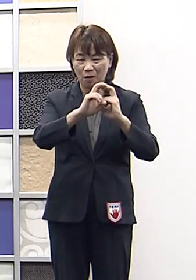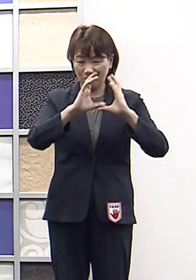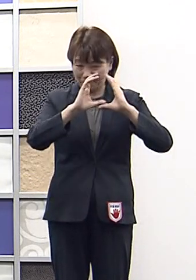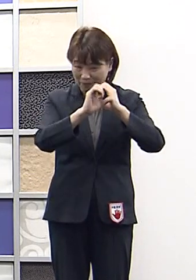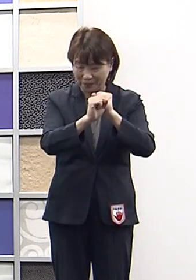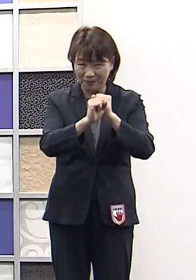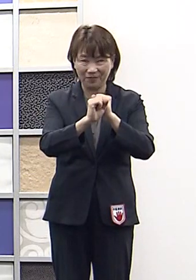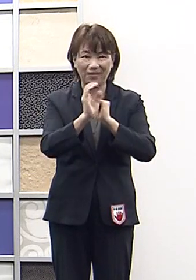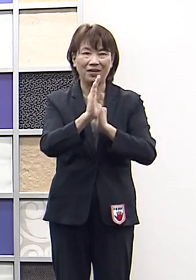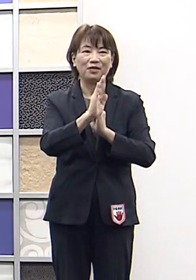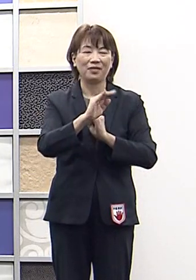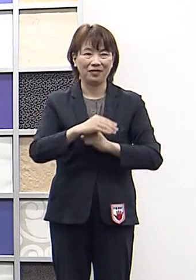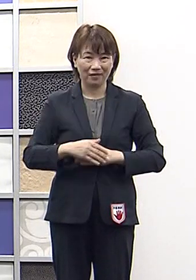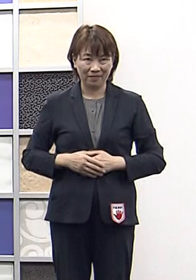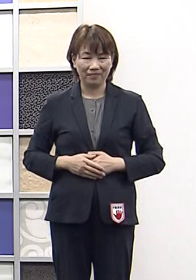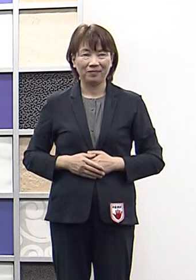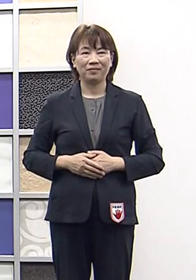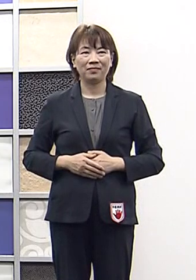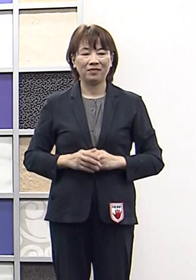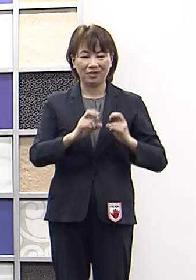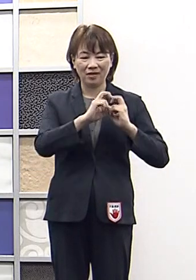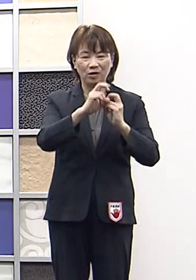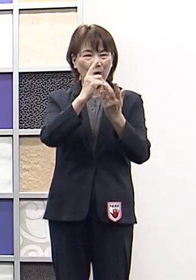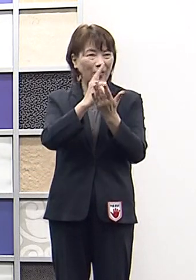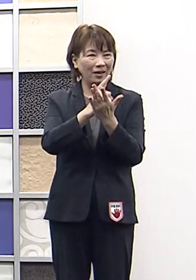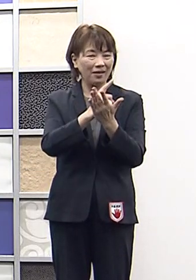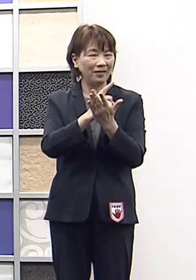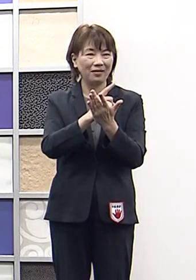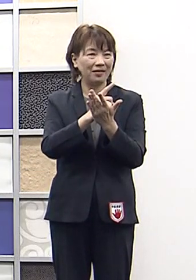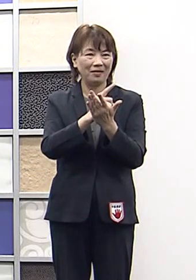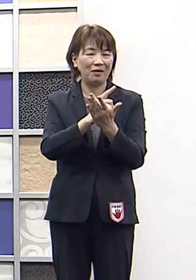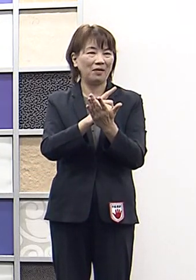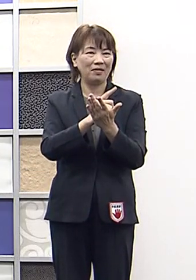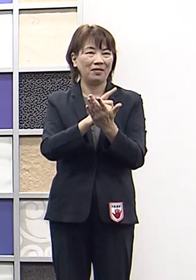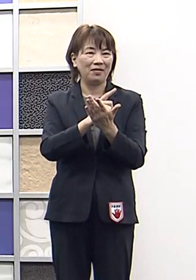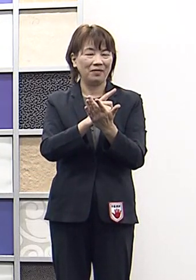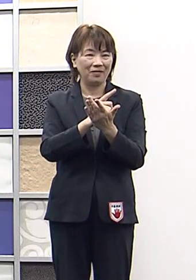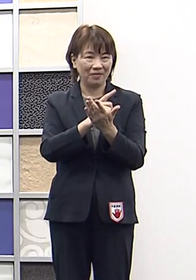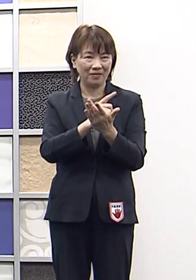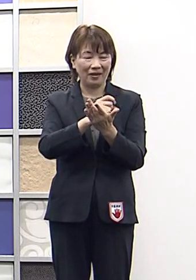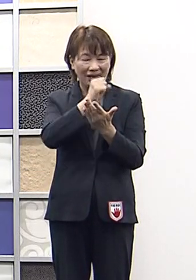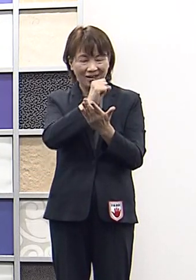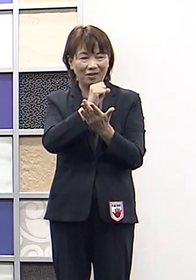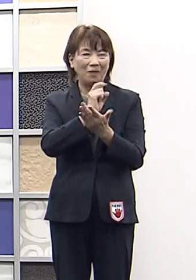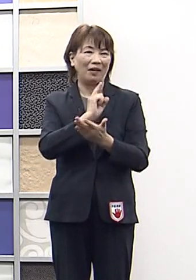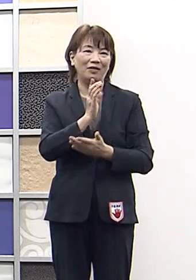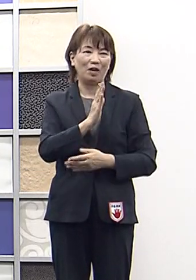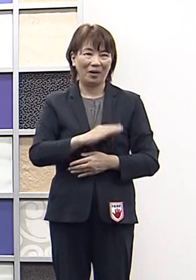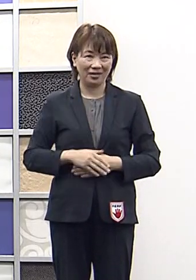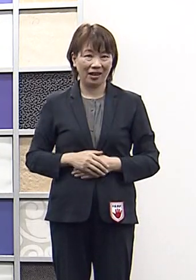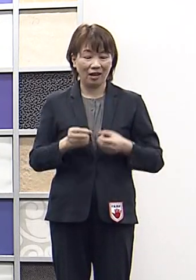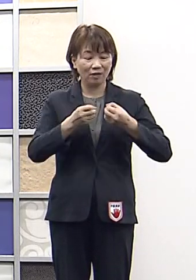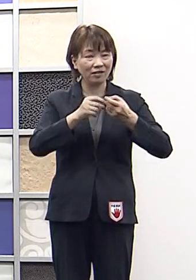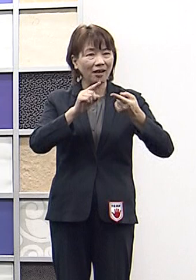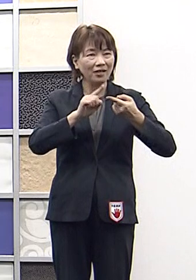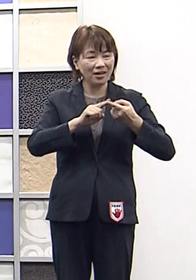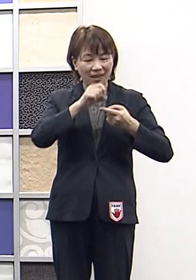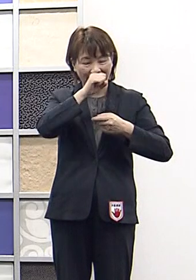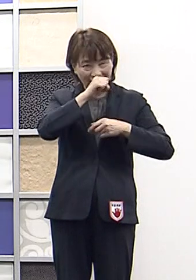論の箸にも棒にもかかんないから議論に載せませんなんていうことは一言も言ったことはないわけで、ぜひ具体的な提案があったらもうぜひくださ